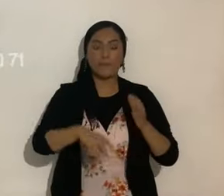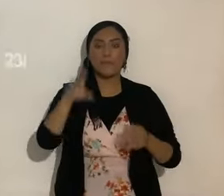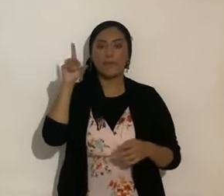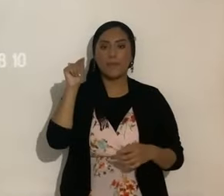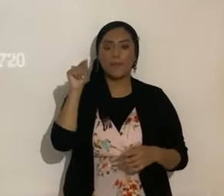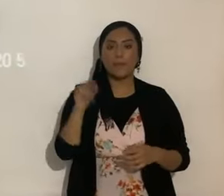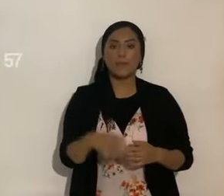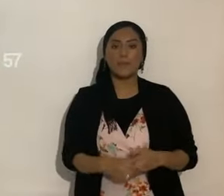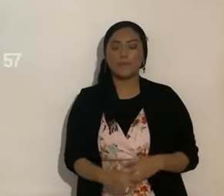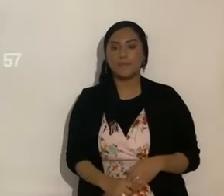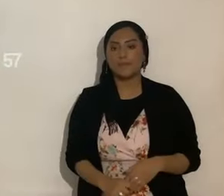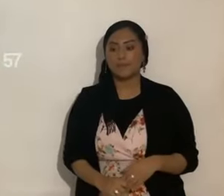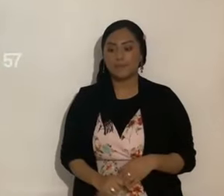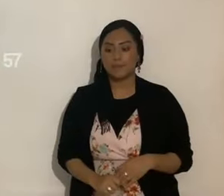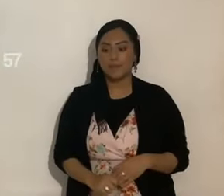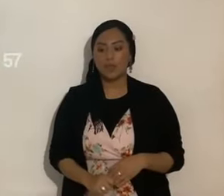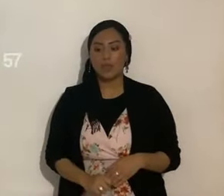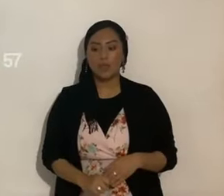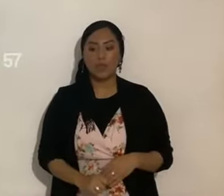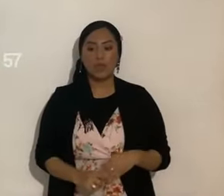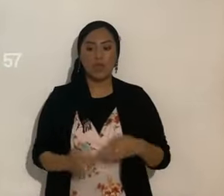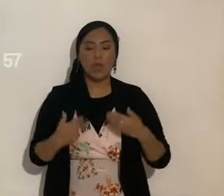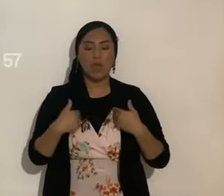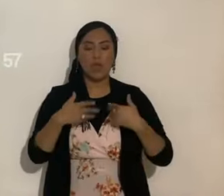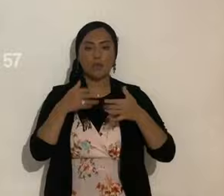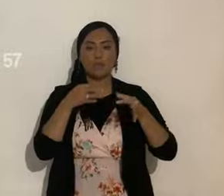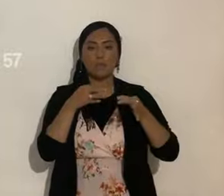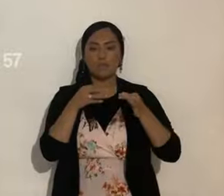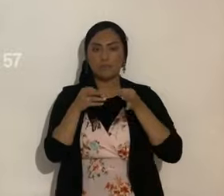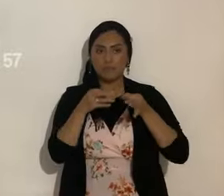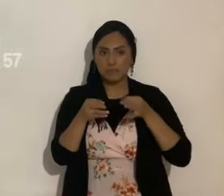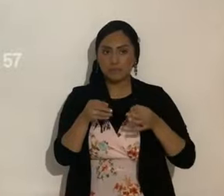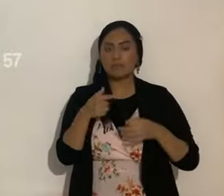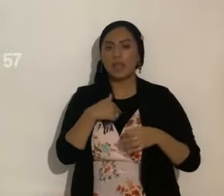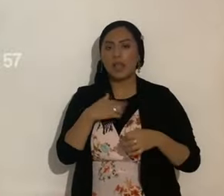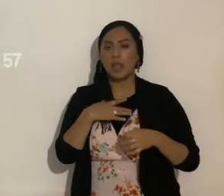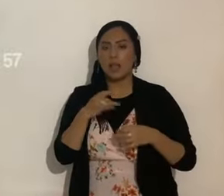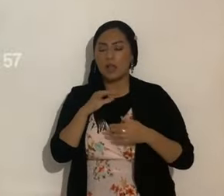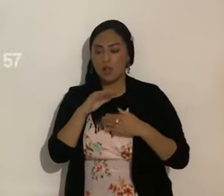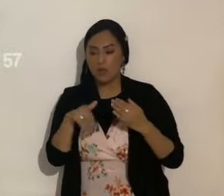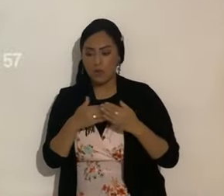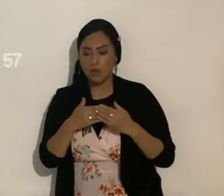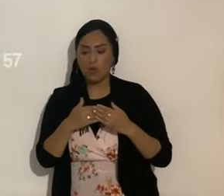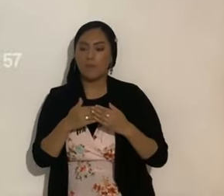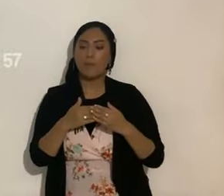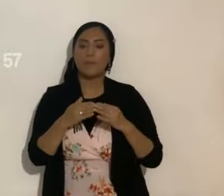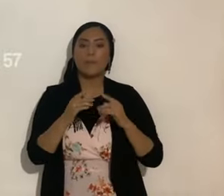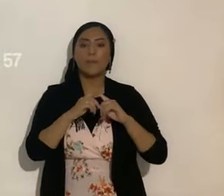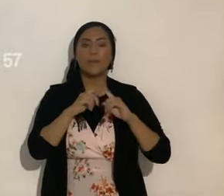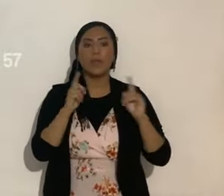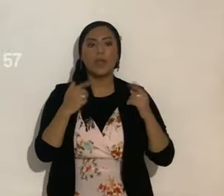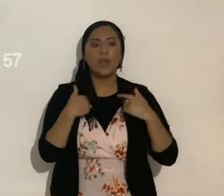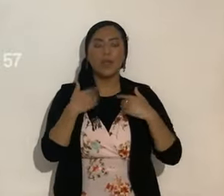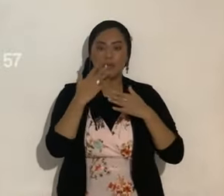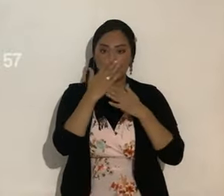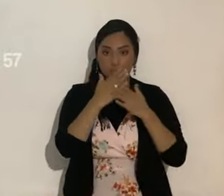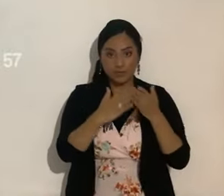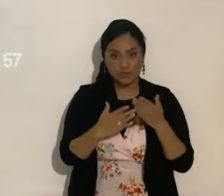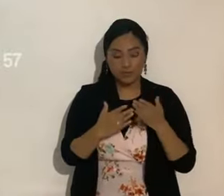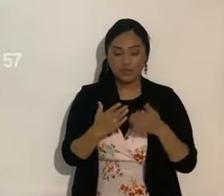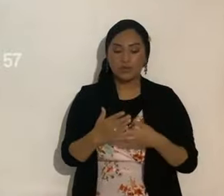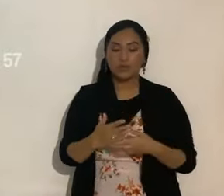20, ¿sí? Y hay una parábola que, bueno, me gustan todas las parábolas de Yahshua, pero lógico que hay parábolas